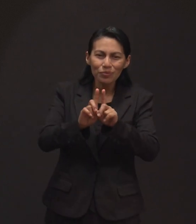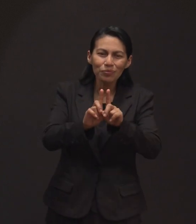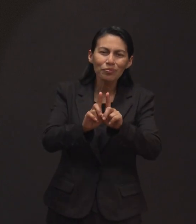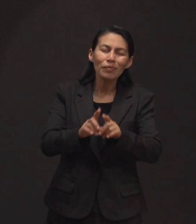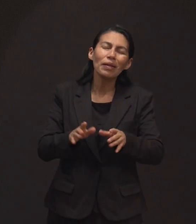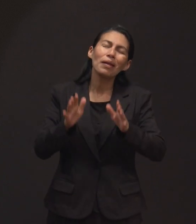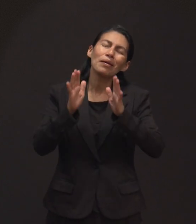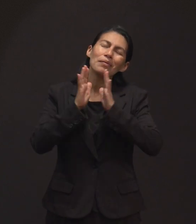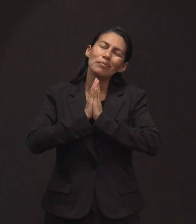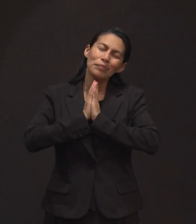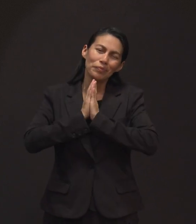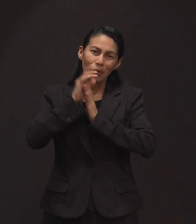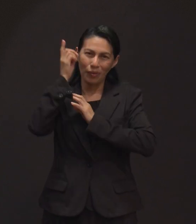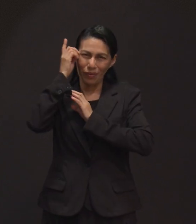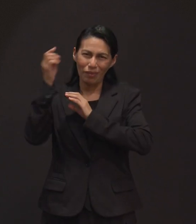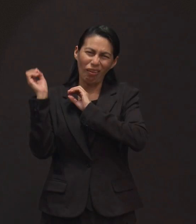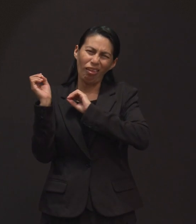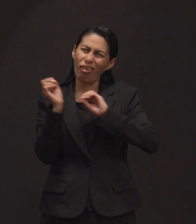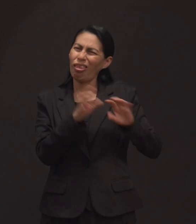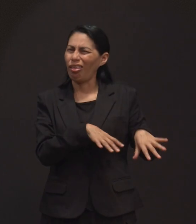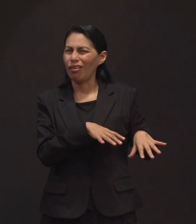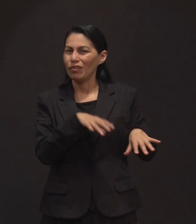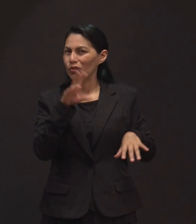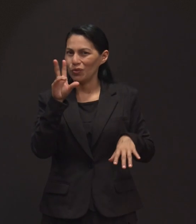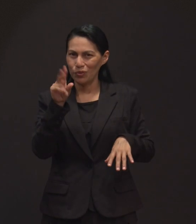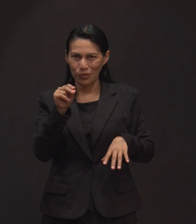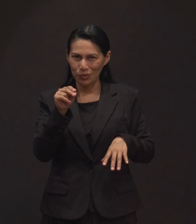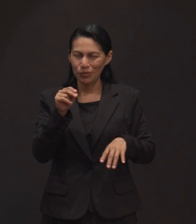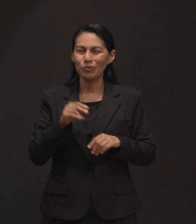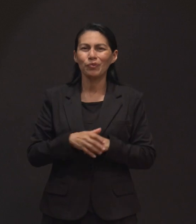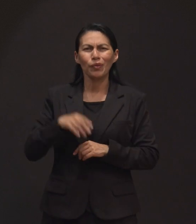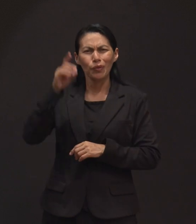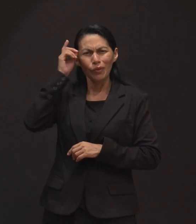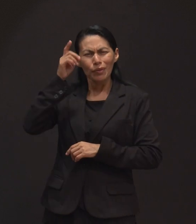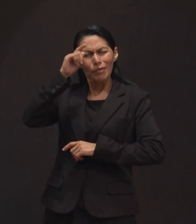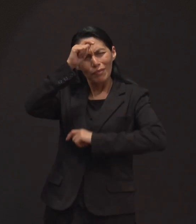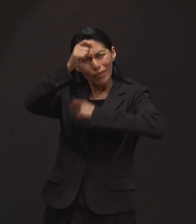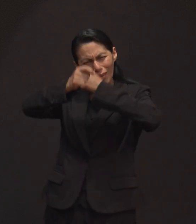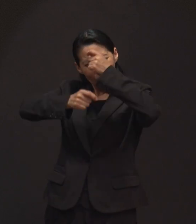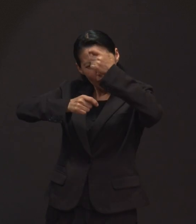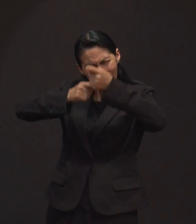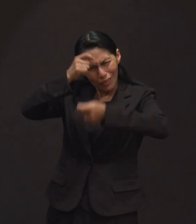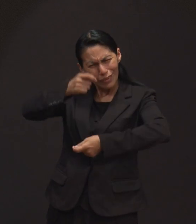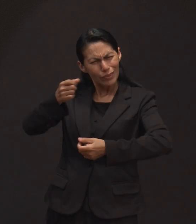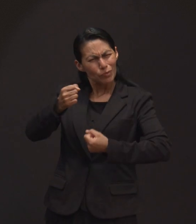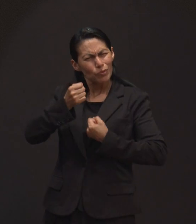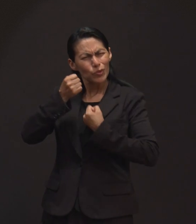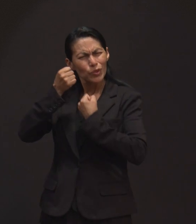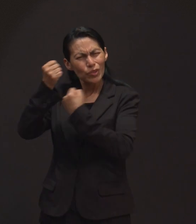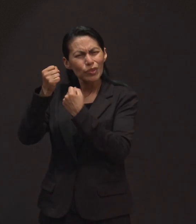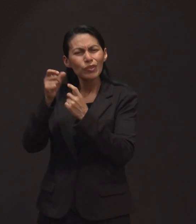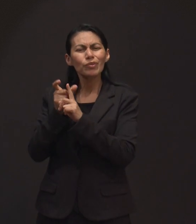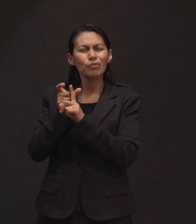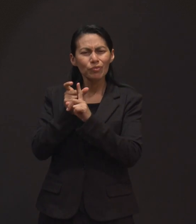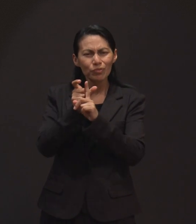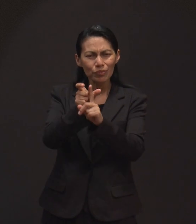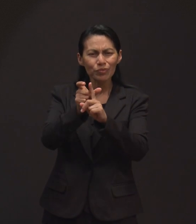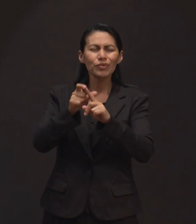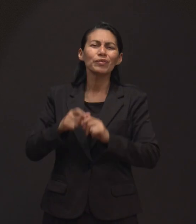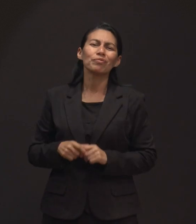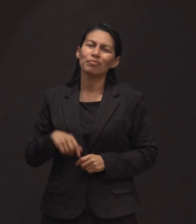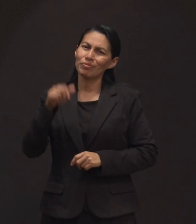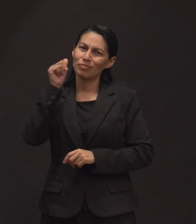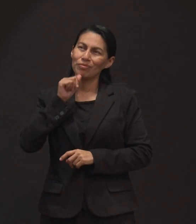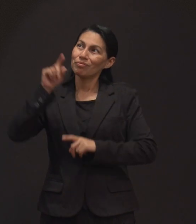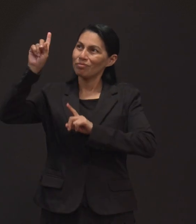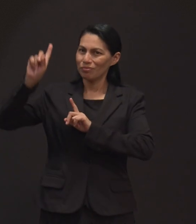no los va a abandonar. Sus provisiones son abundantes, su protección poderosa.